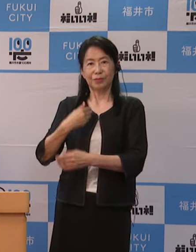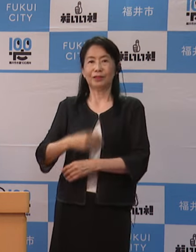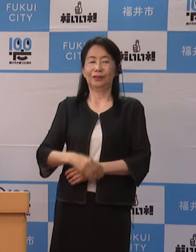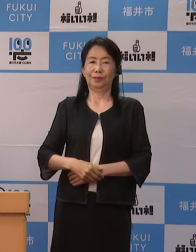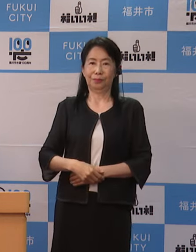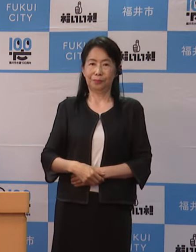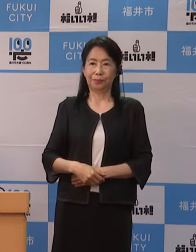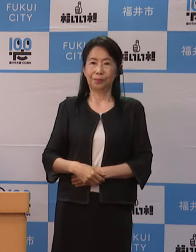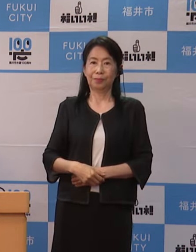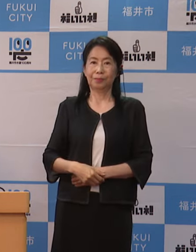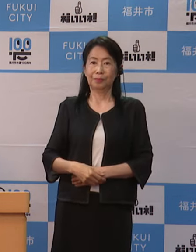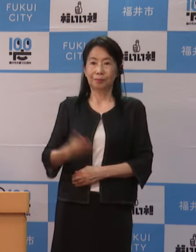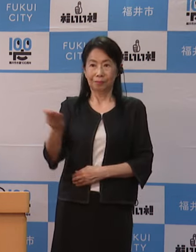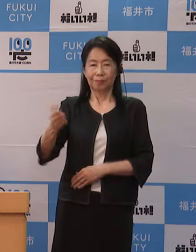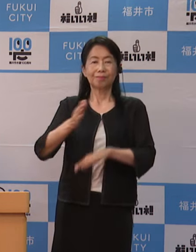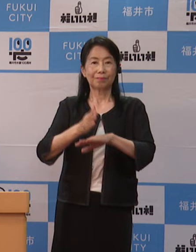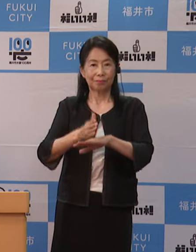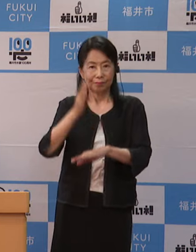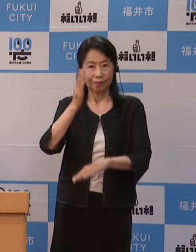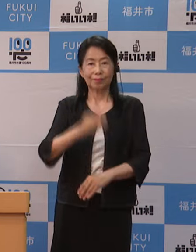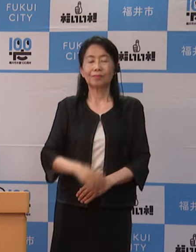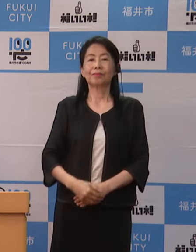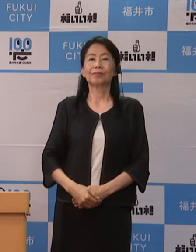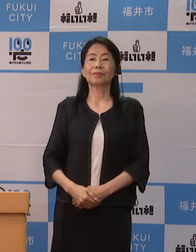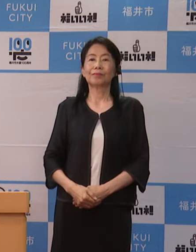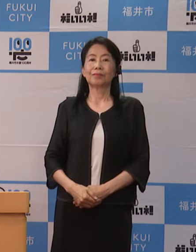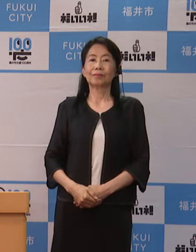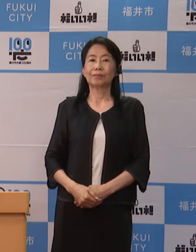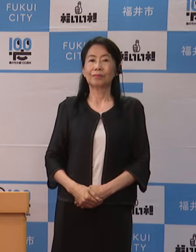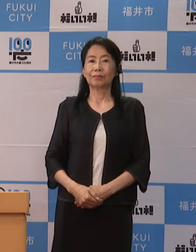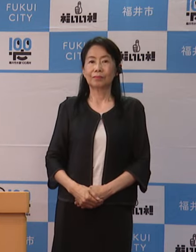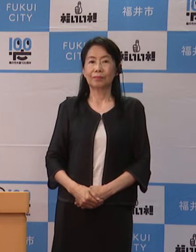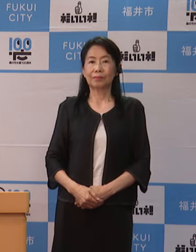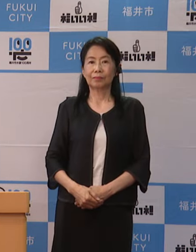。 はい、ありがとうございます。